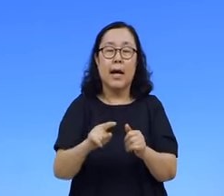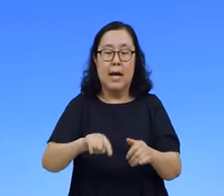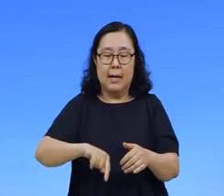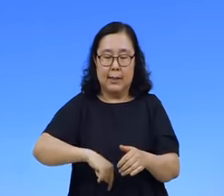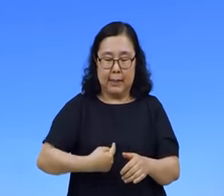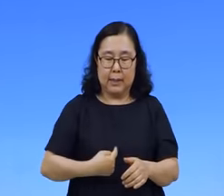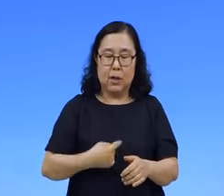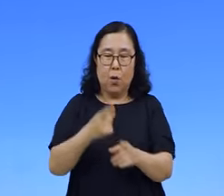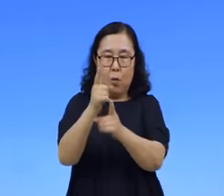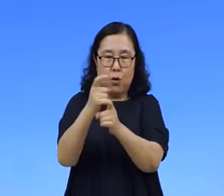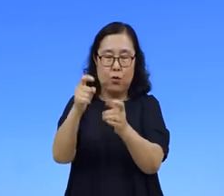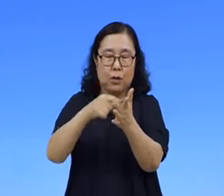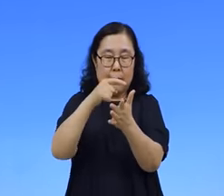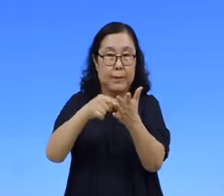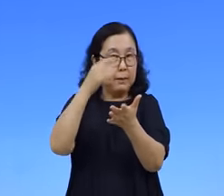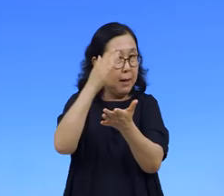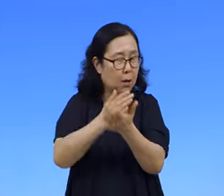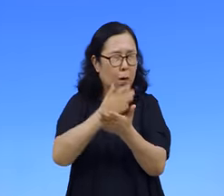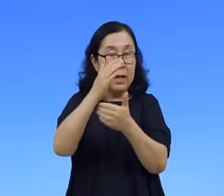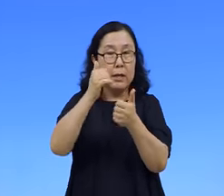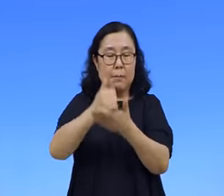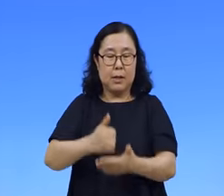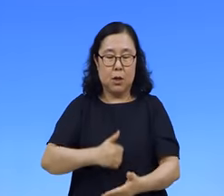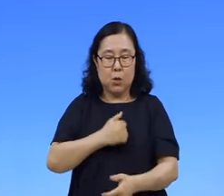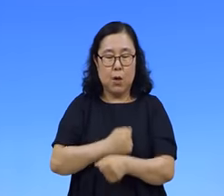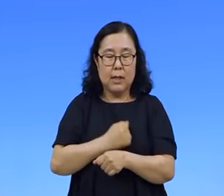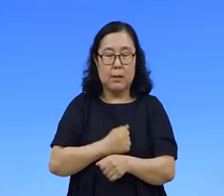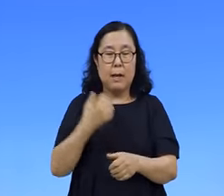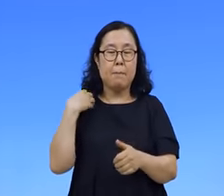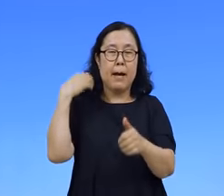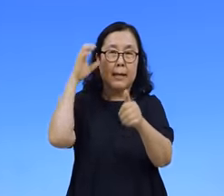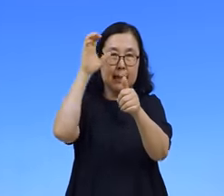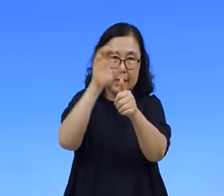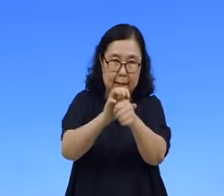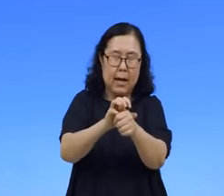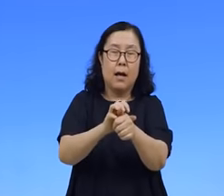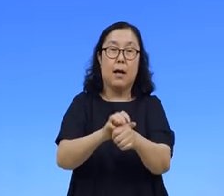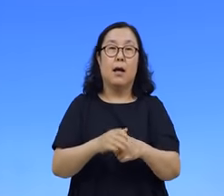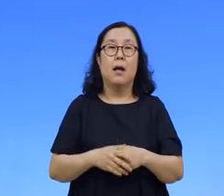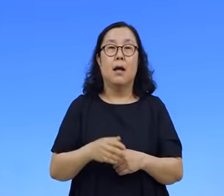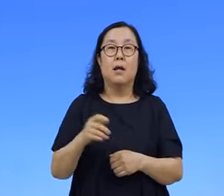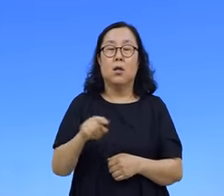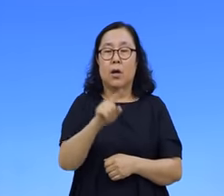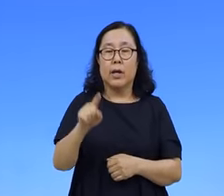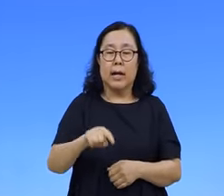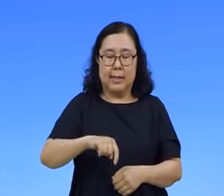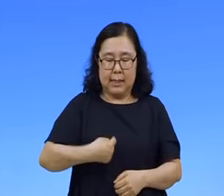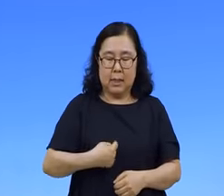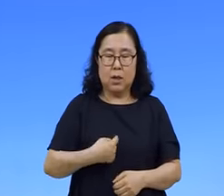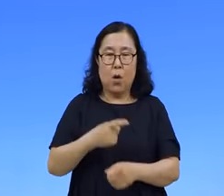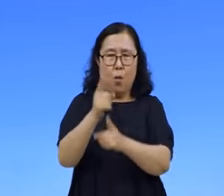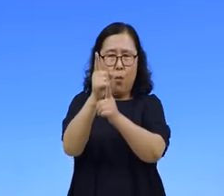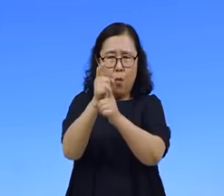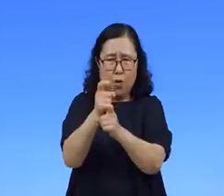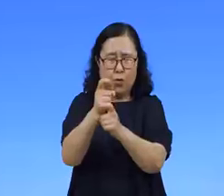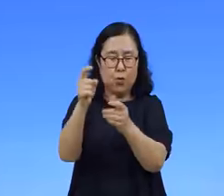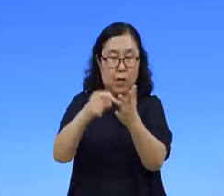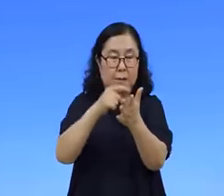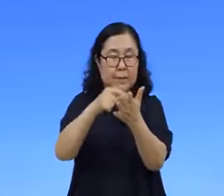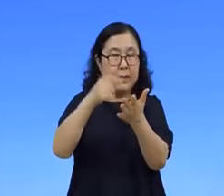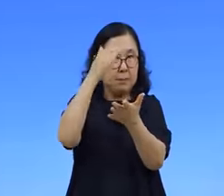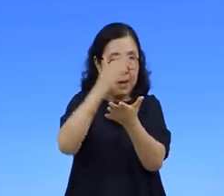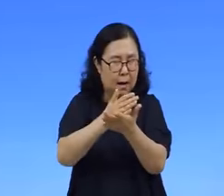친히 원수를 갚지 말고 하나님의 진노하심에 맡기라. 너희가 친히 원수를 갚지 말고 하나님의 진노하심에